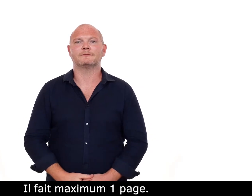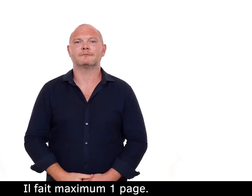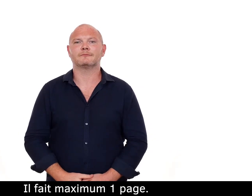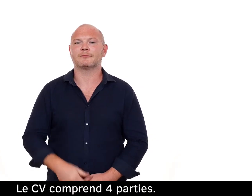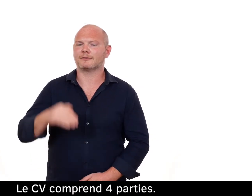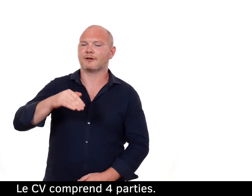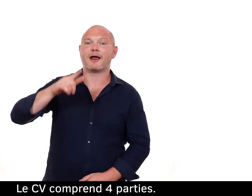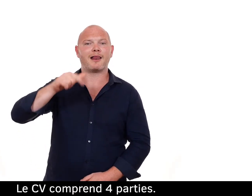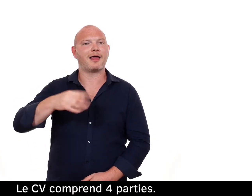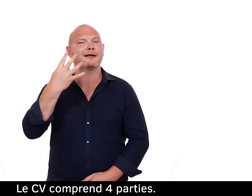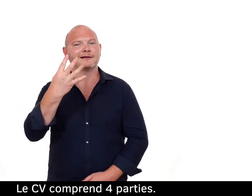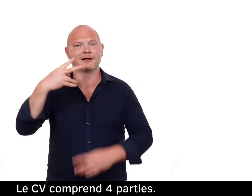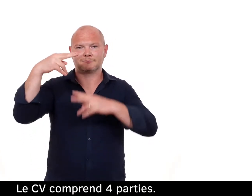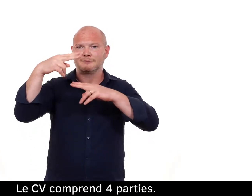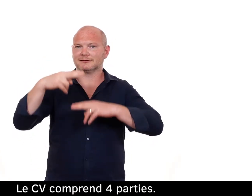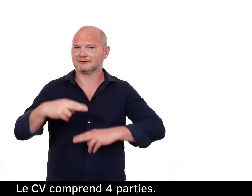Le CV comprend quatre parties.